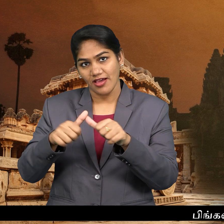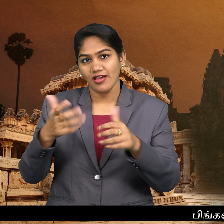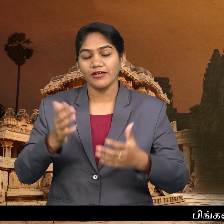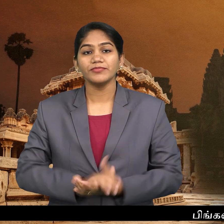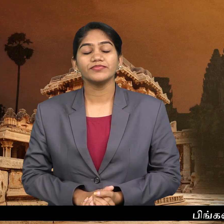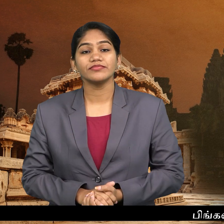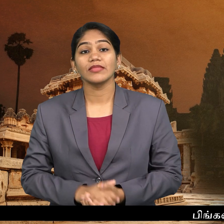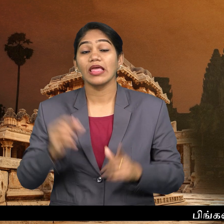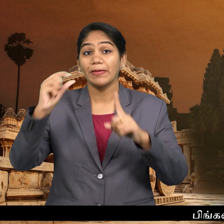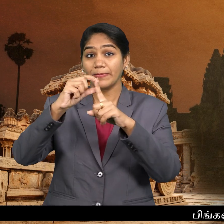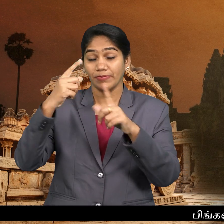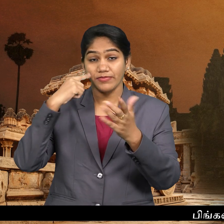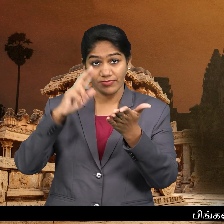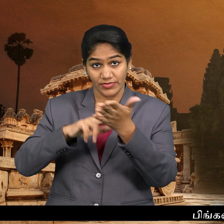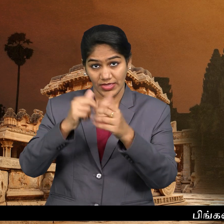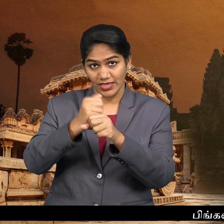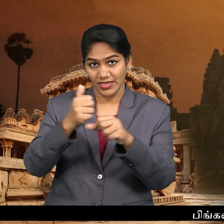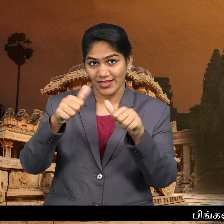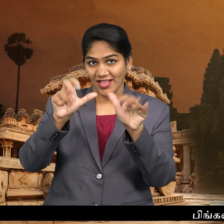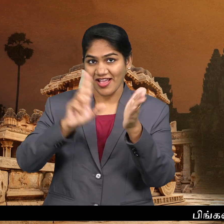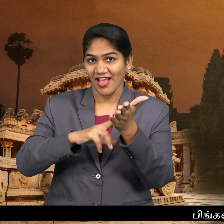பிங்களி சூரனா,